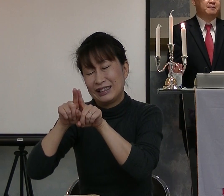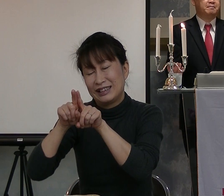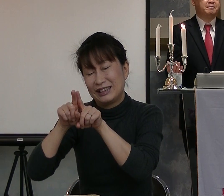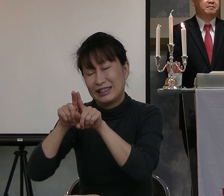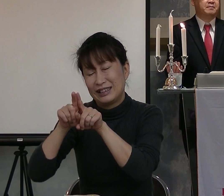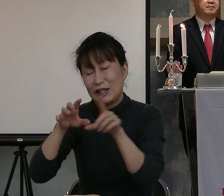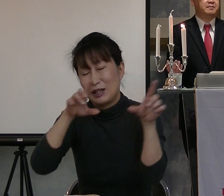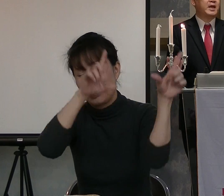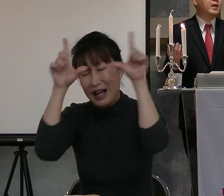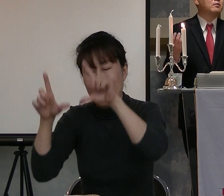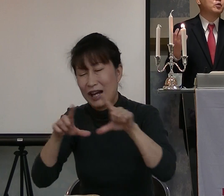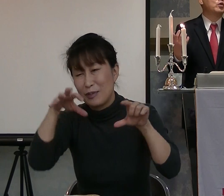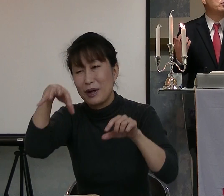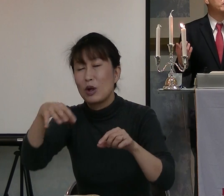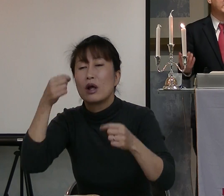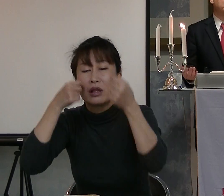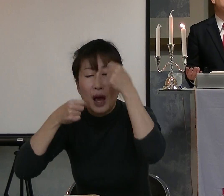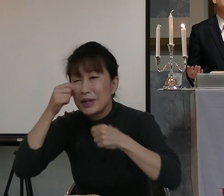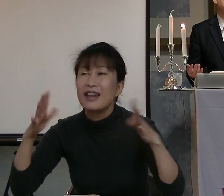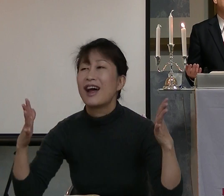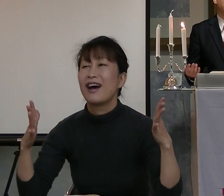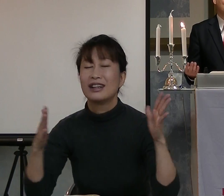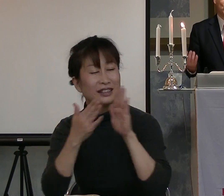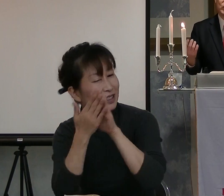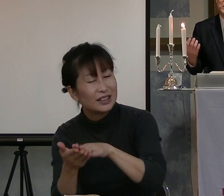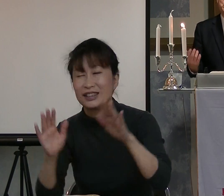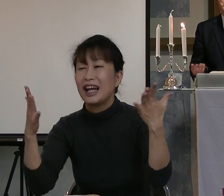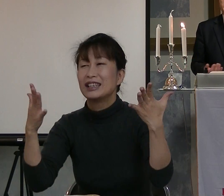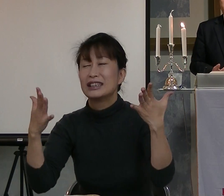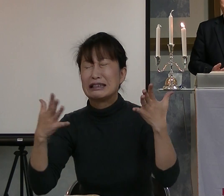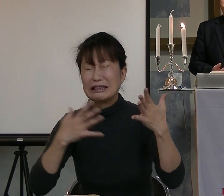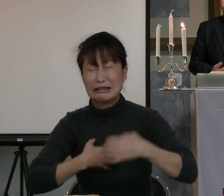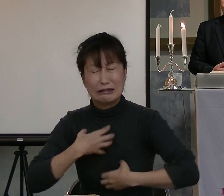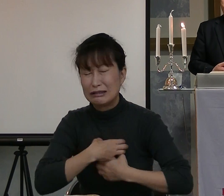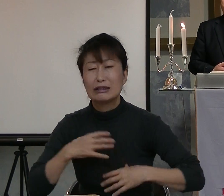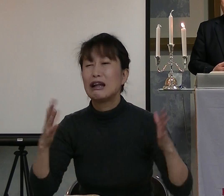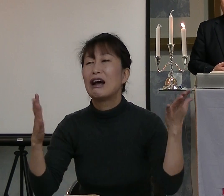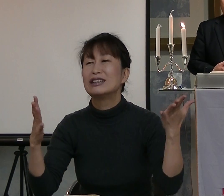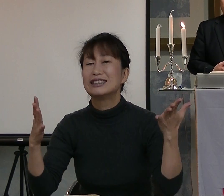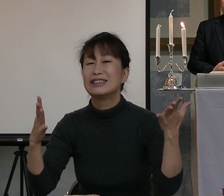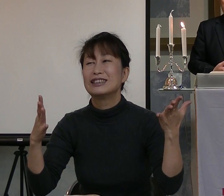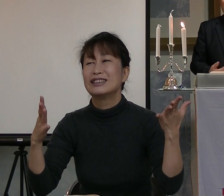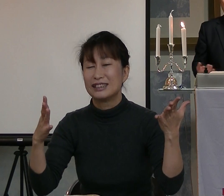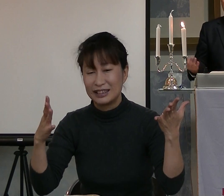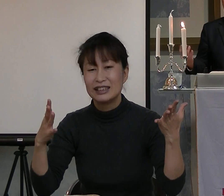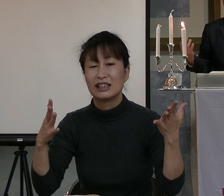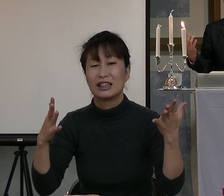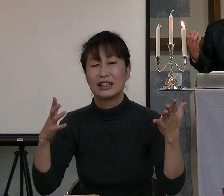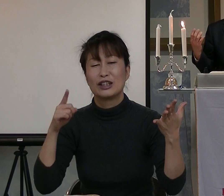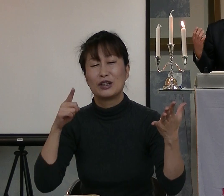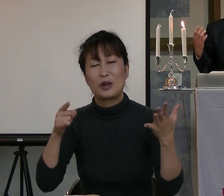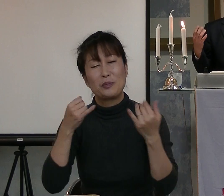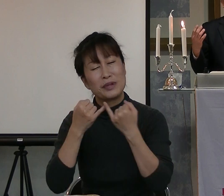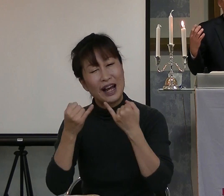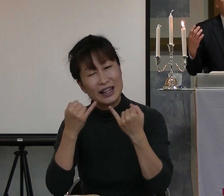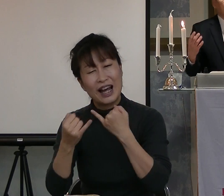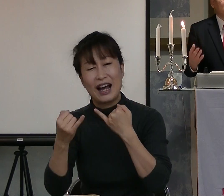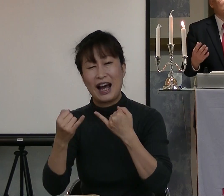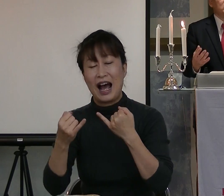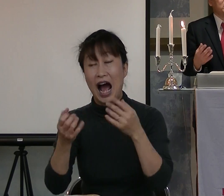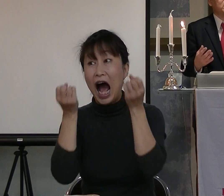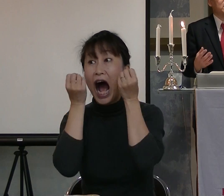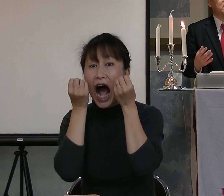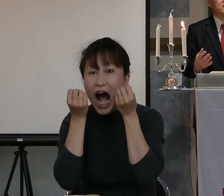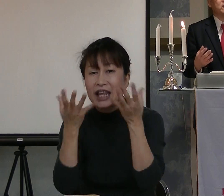ない、嘆くこともない、苦しみもない、そういうような